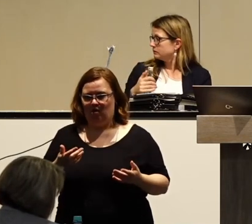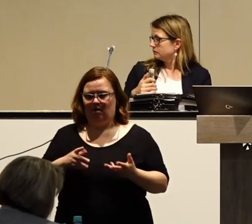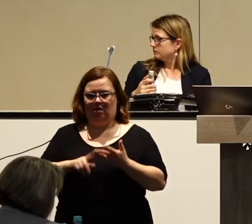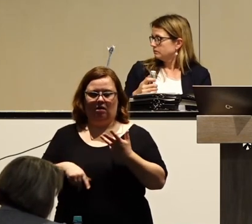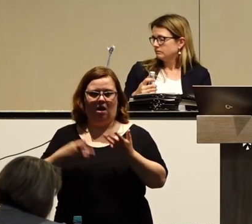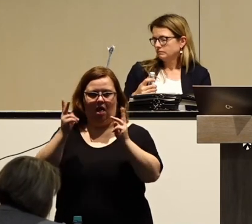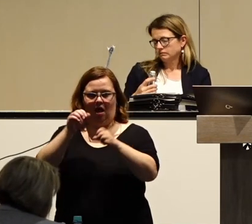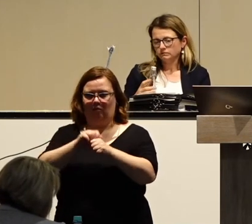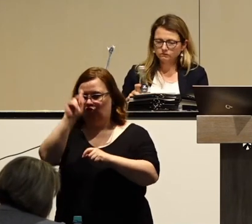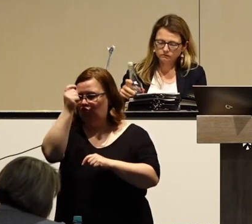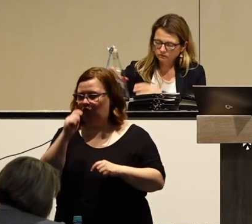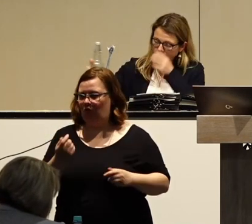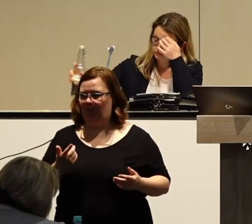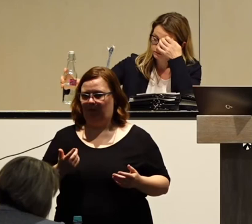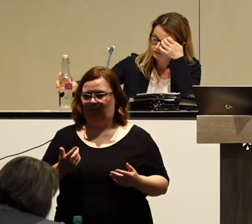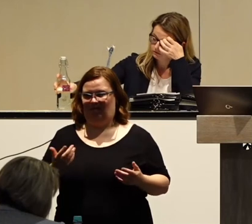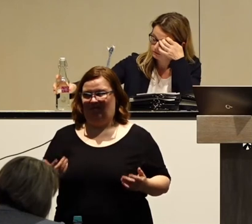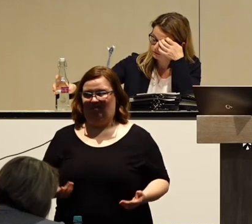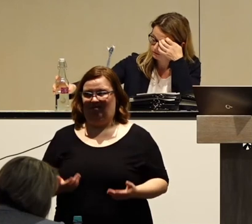sind Lehramtsstudierende,